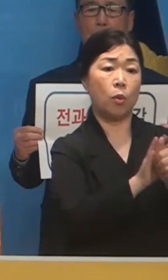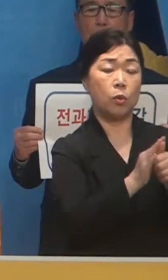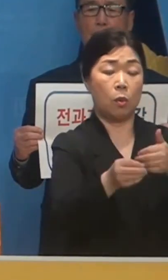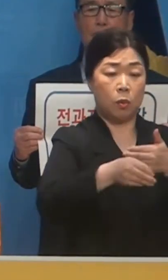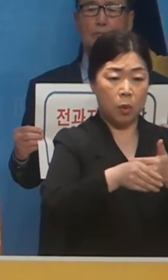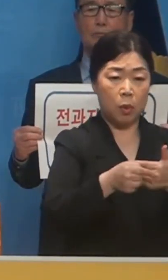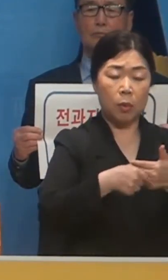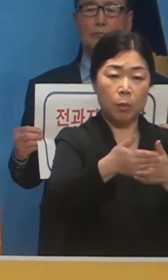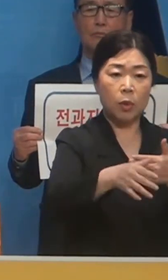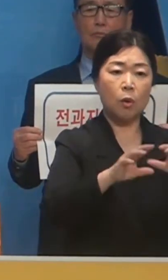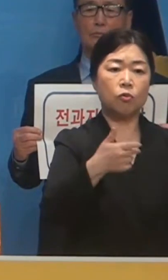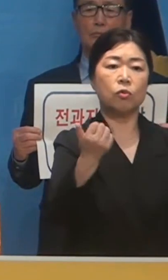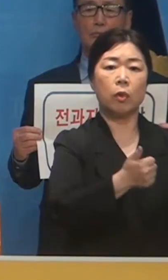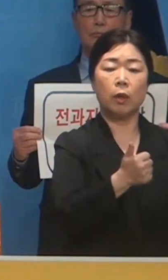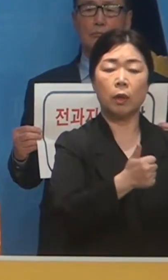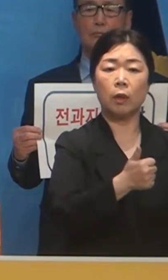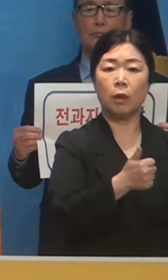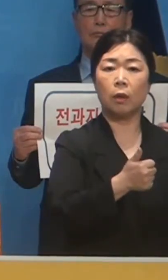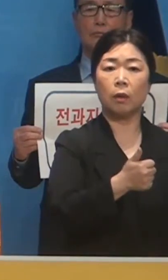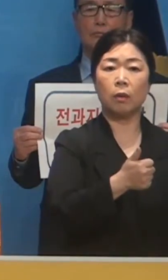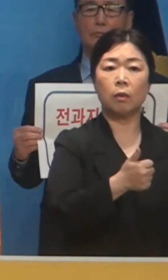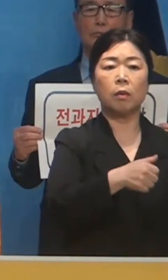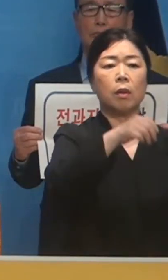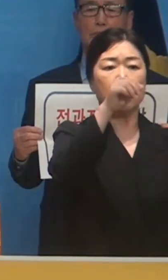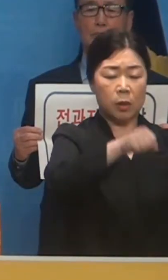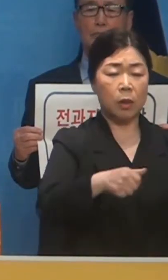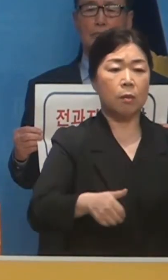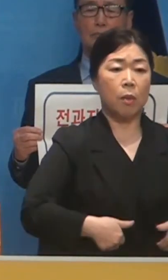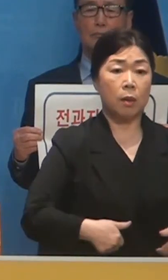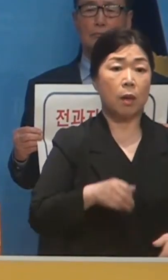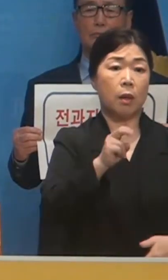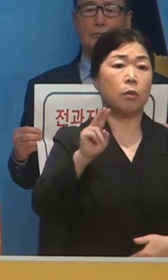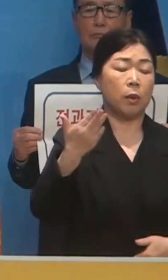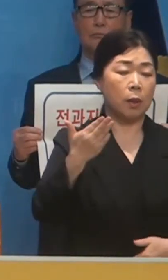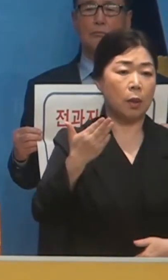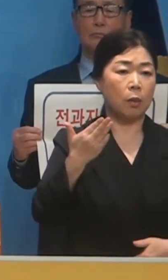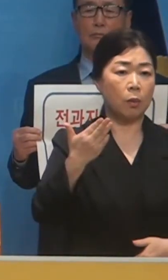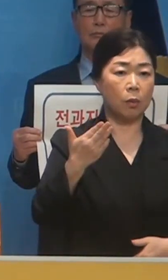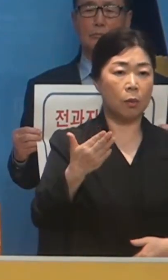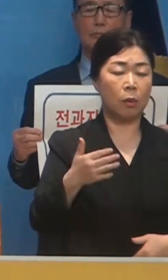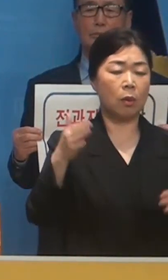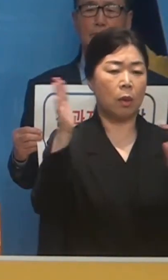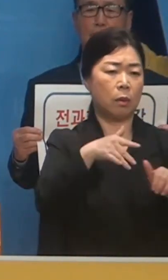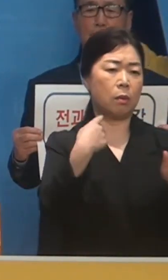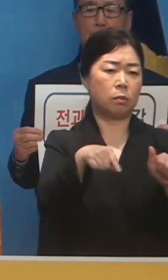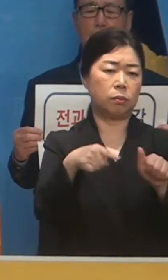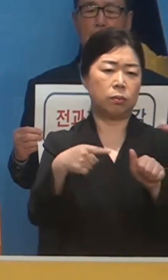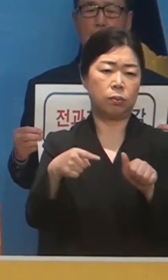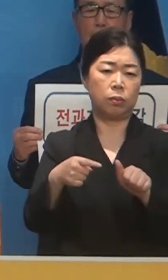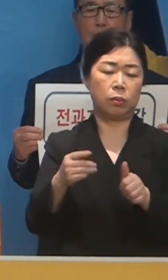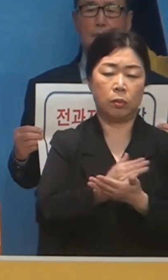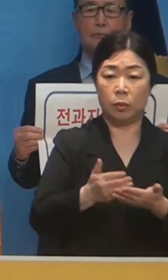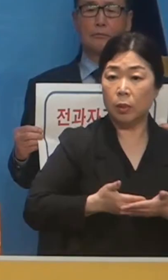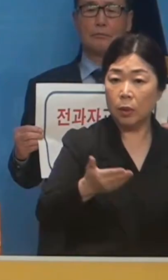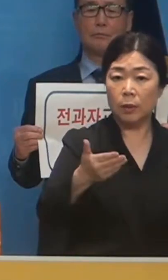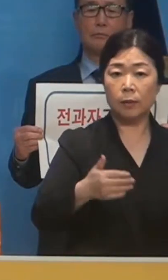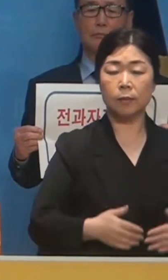교재에는 국회의 승인을 받아야 한다라고 아이들에게 자료를